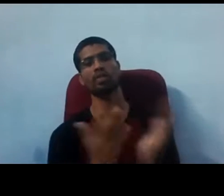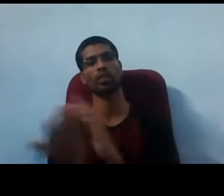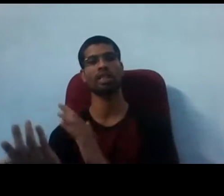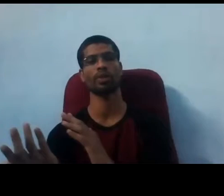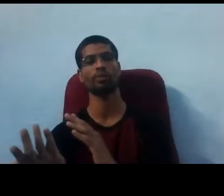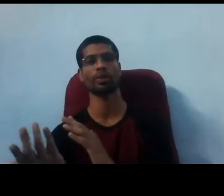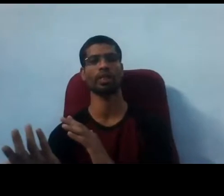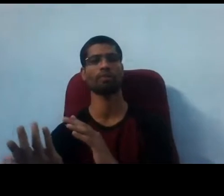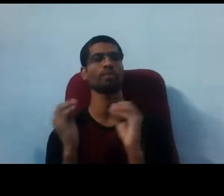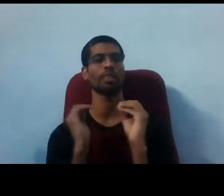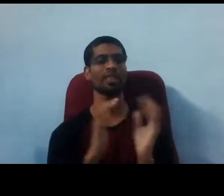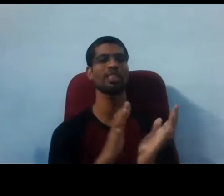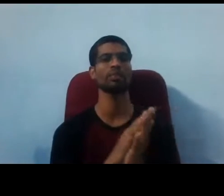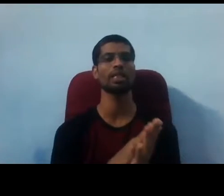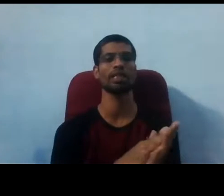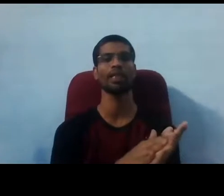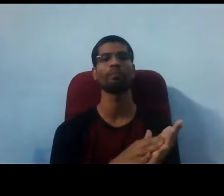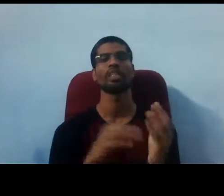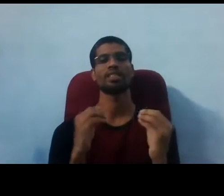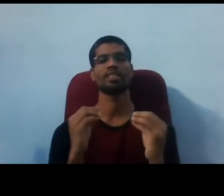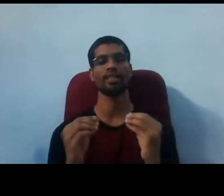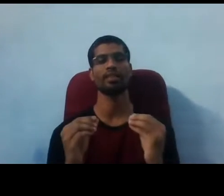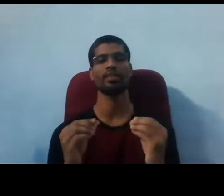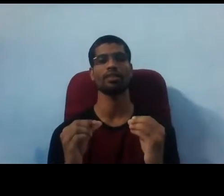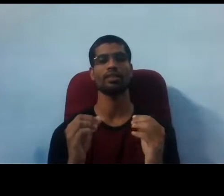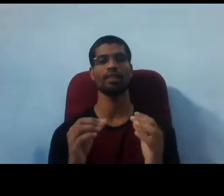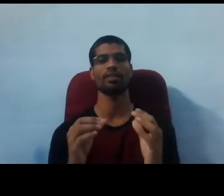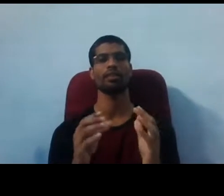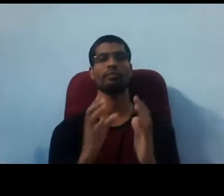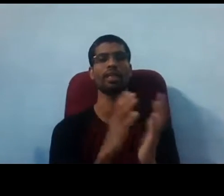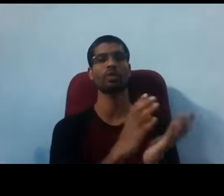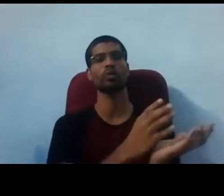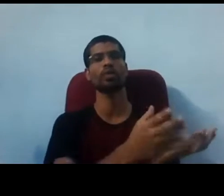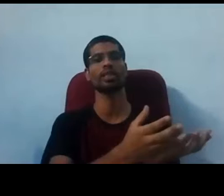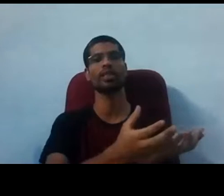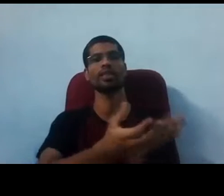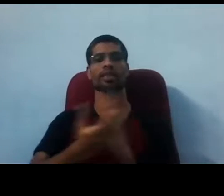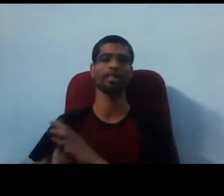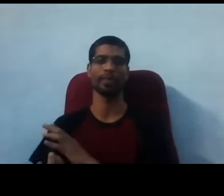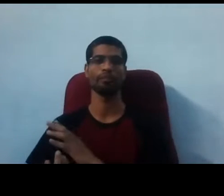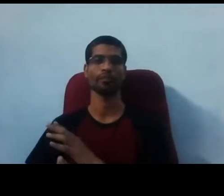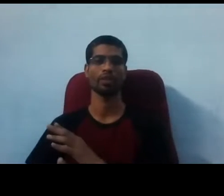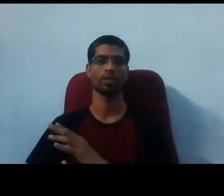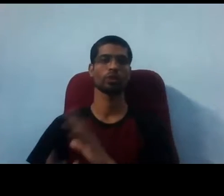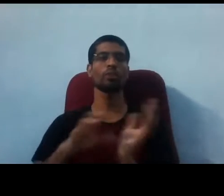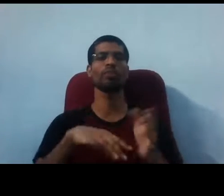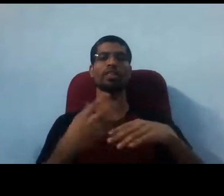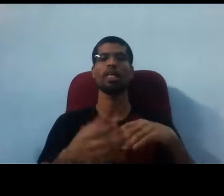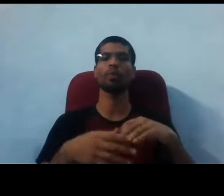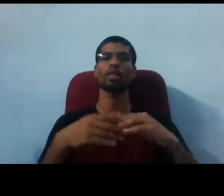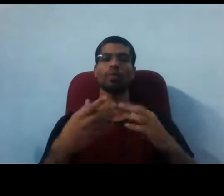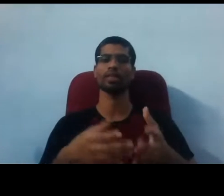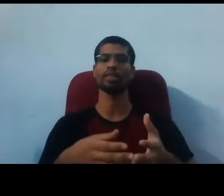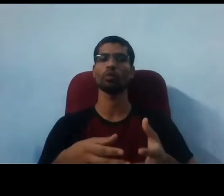वही प्रोसेस का हम लोग यहाँ पर प्रयोग करेंगे। तो मेटलर्जी मतलब क्या है, ज्यादातर मेटल को शुद्ध करने की तरीका, जो भी